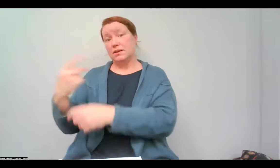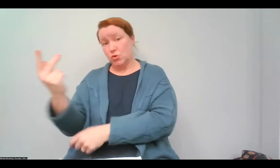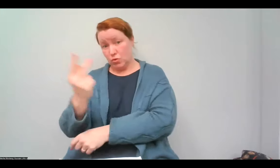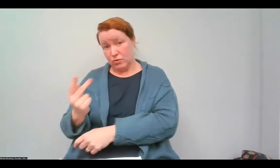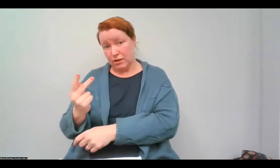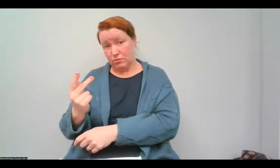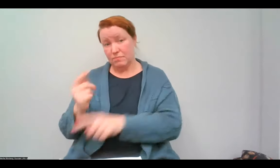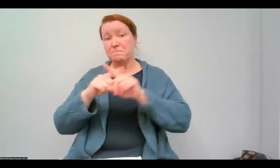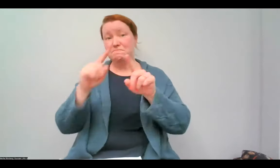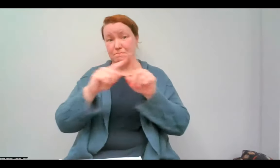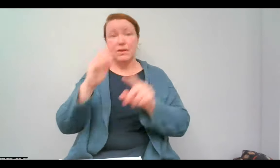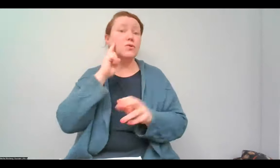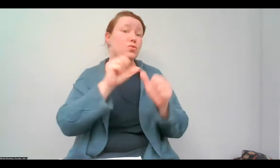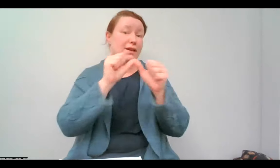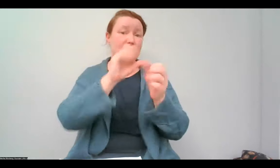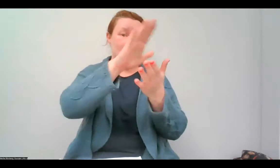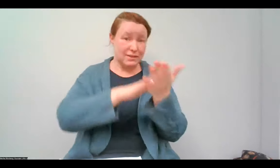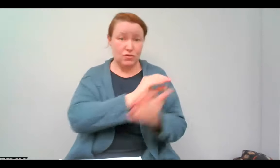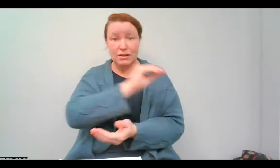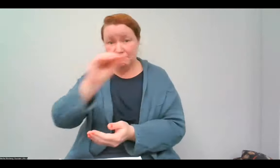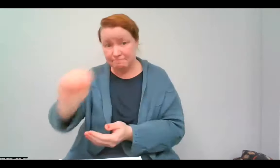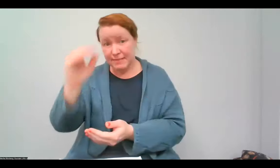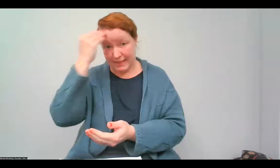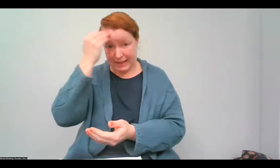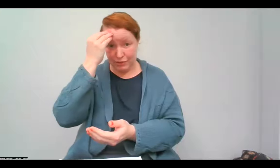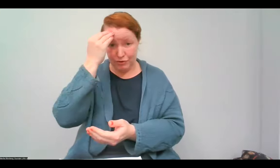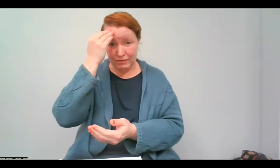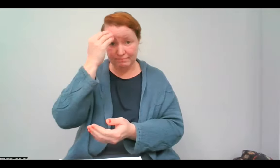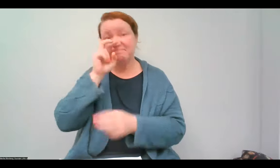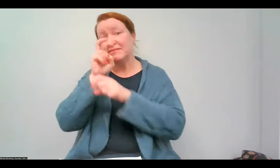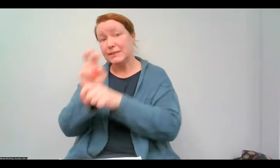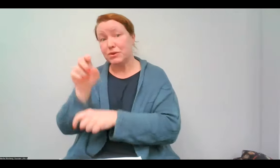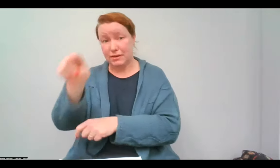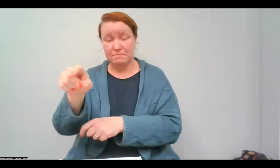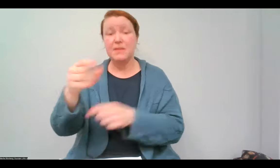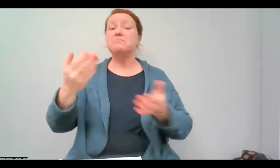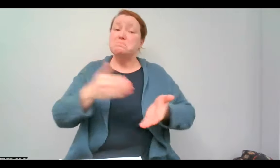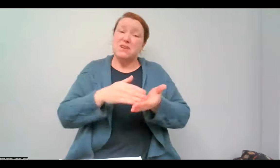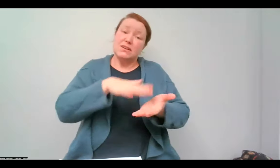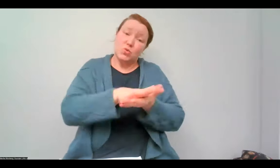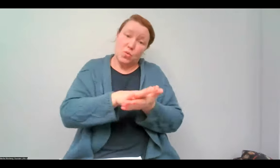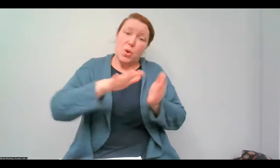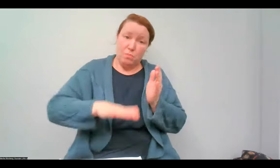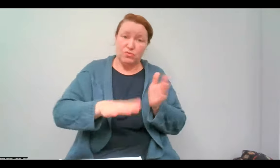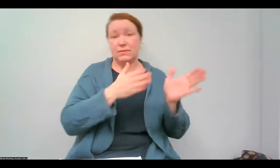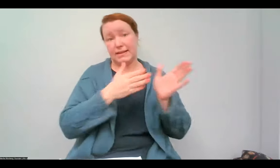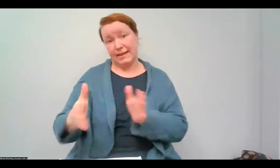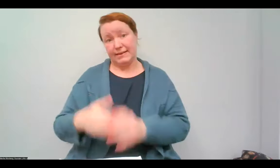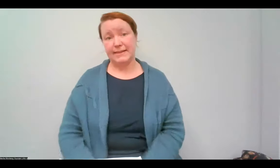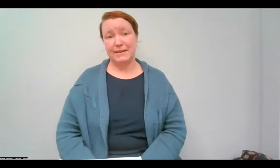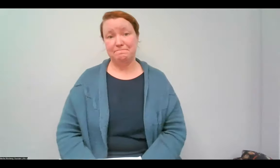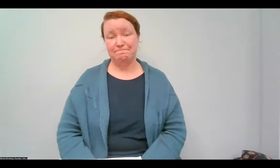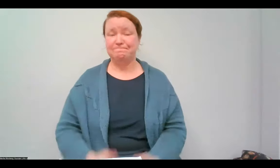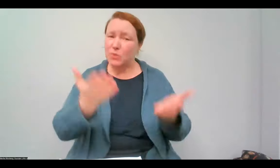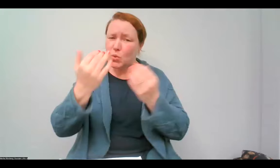asiakasraati ja asiakaskysely. Eli Kuureliiton sivuille se tullaan laittamaan sinne lisätietoa, niin seuratkaa meidän